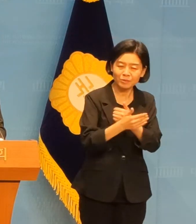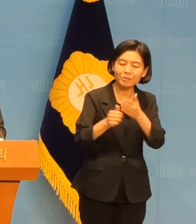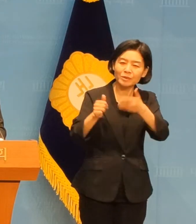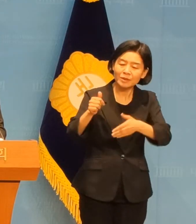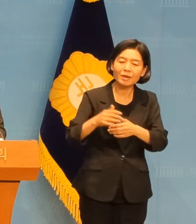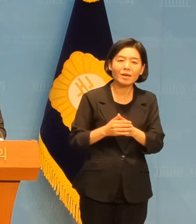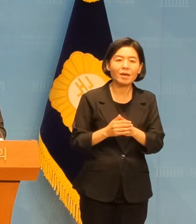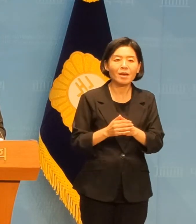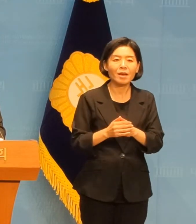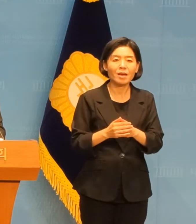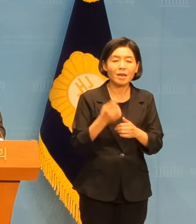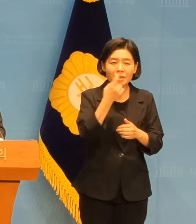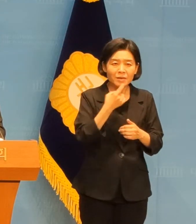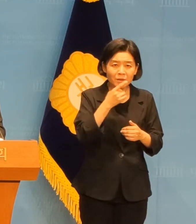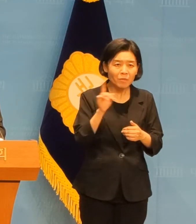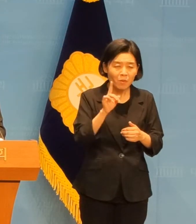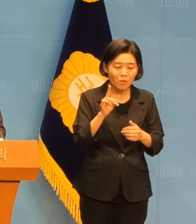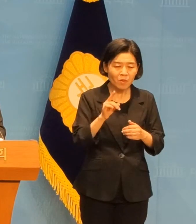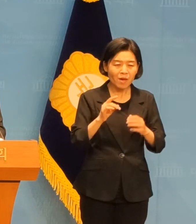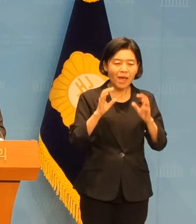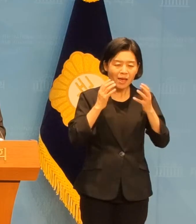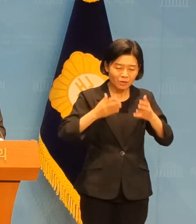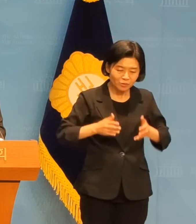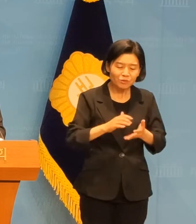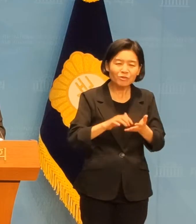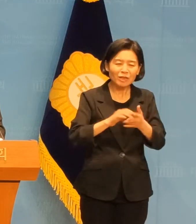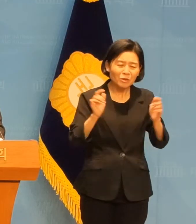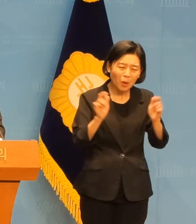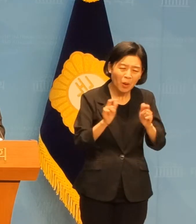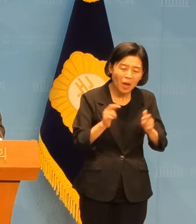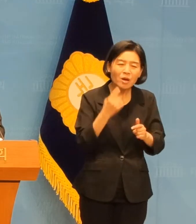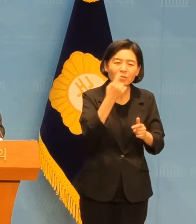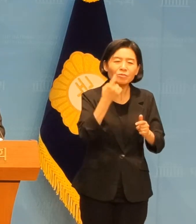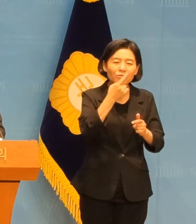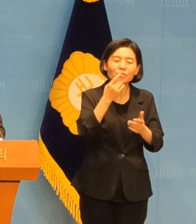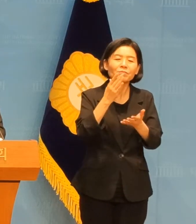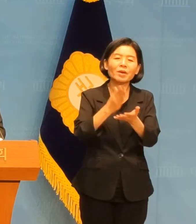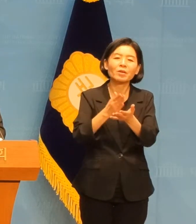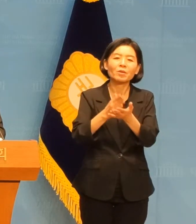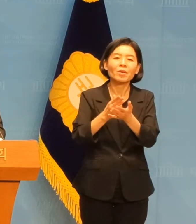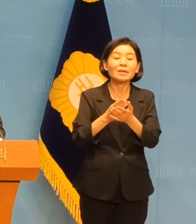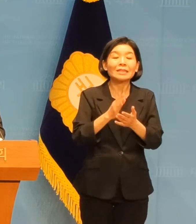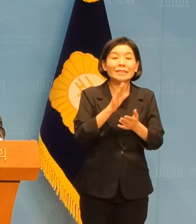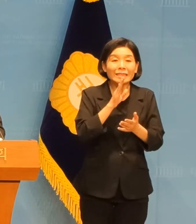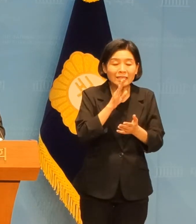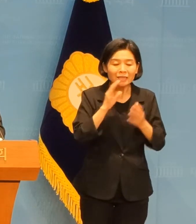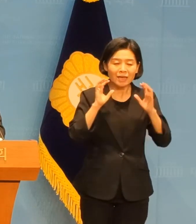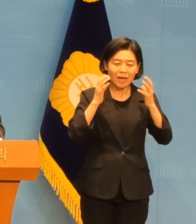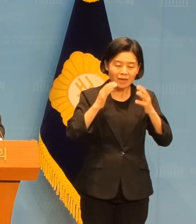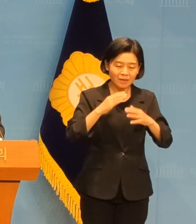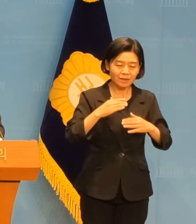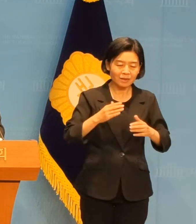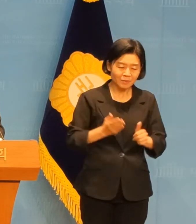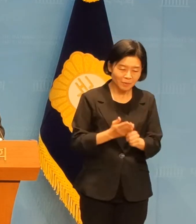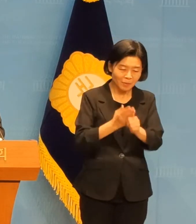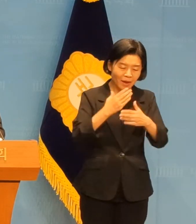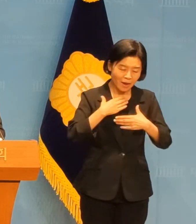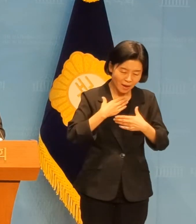위기를 떠들어댈 것이 아니라 아이를 안심하고 키울 수 있는 나라를 만드는